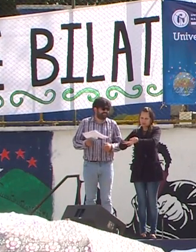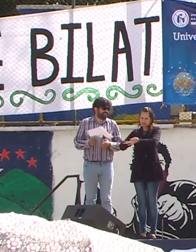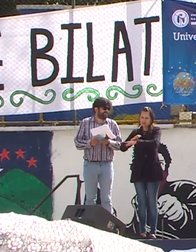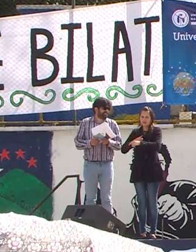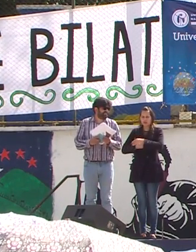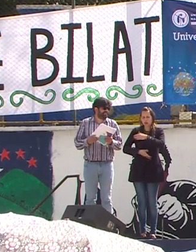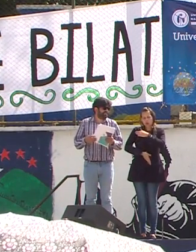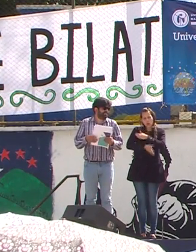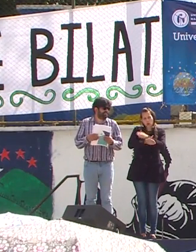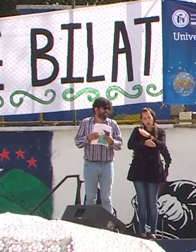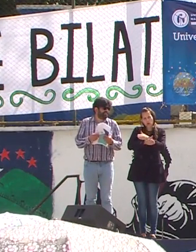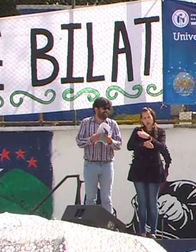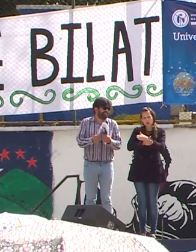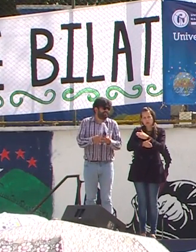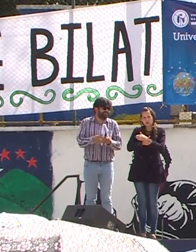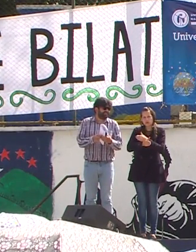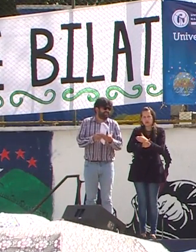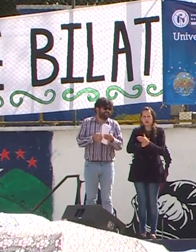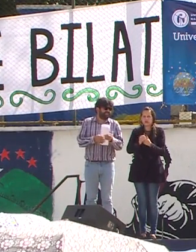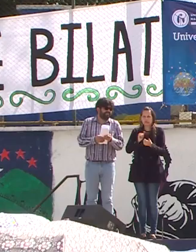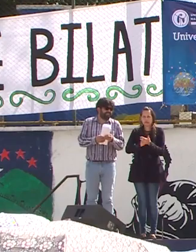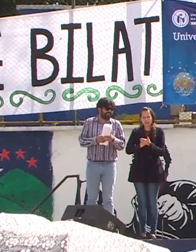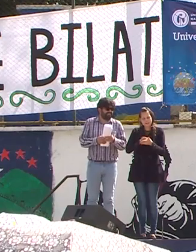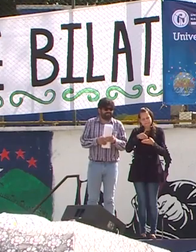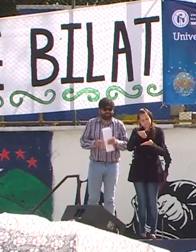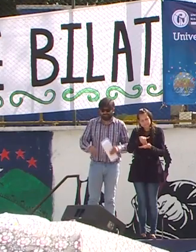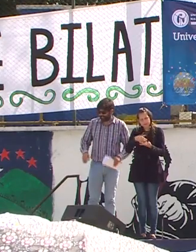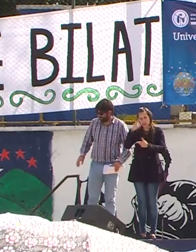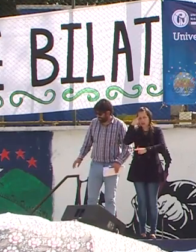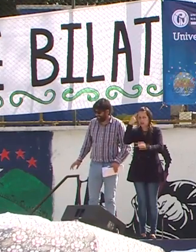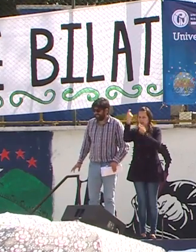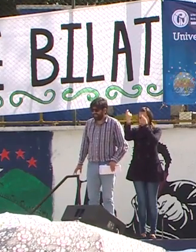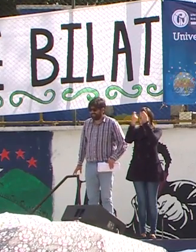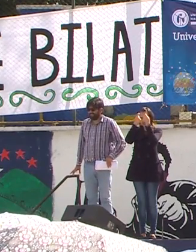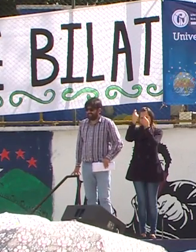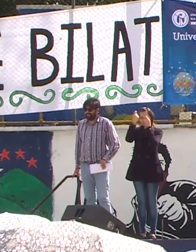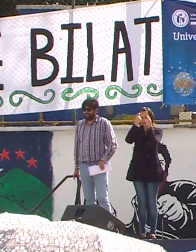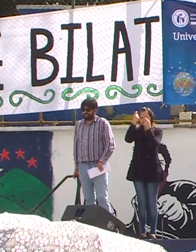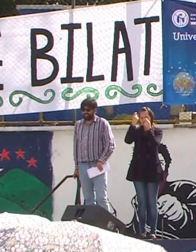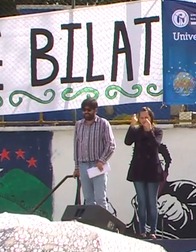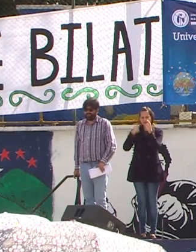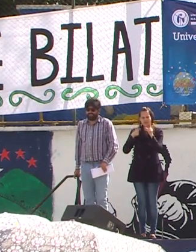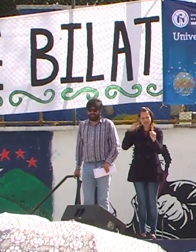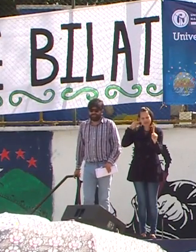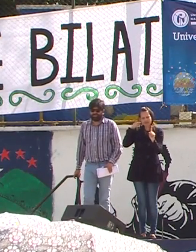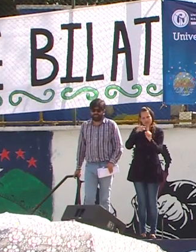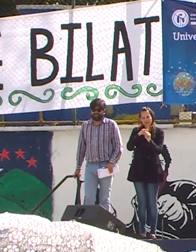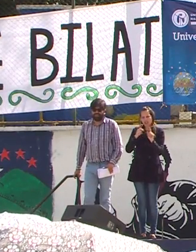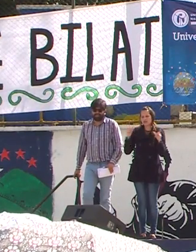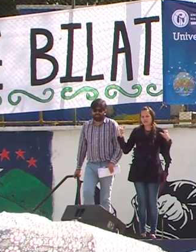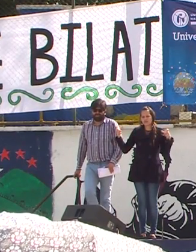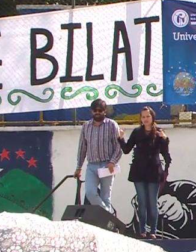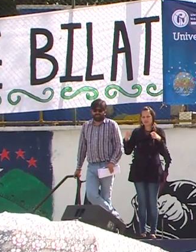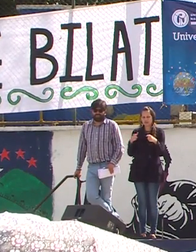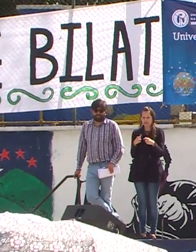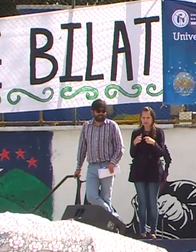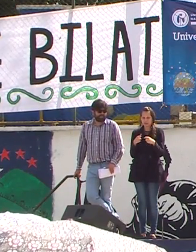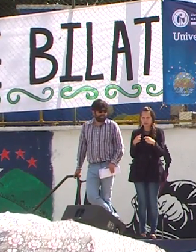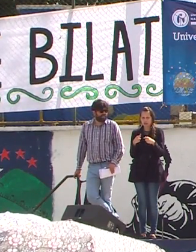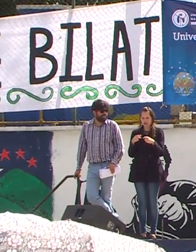Continuaremos fortaleciendo las estrategias que apunten a reducir la tasa de deserción